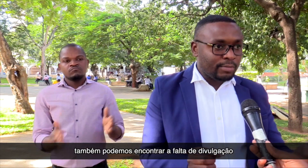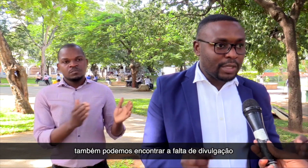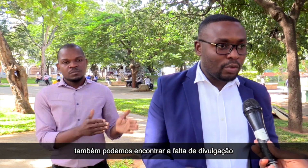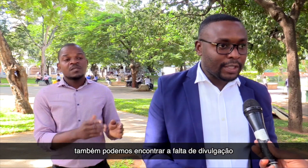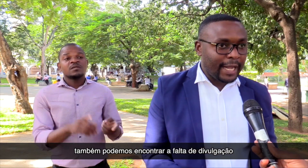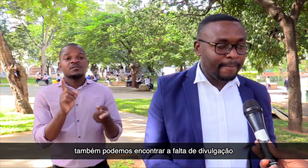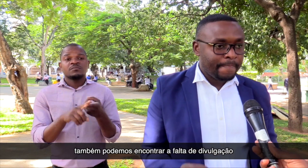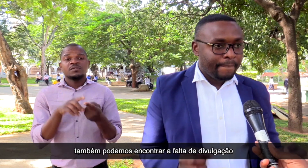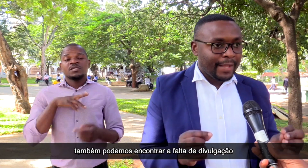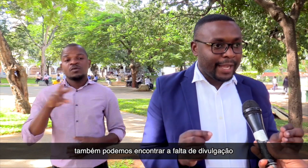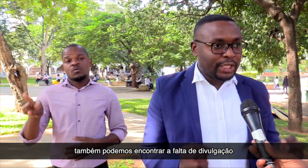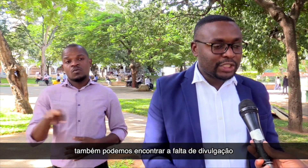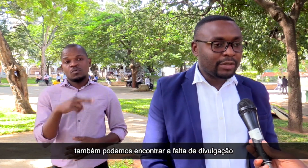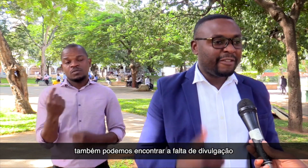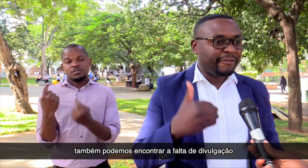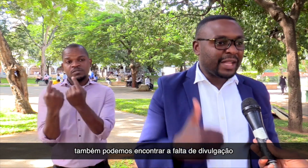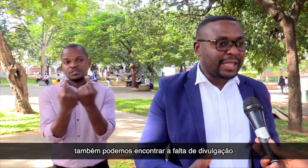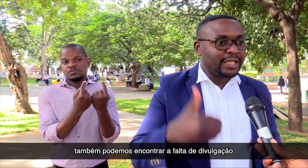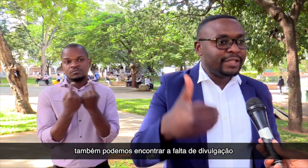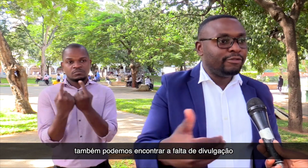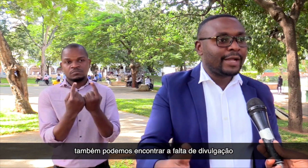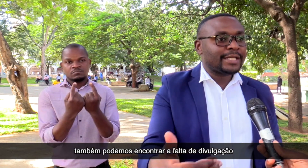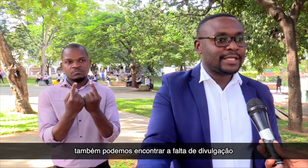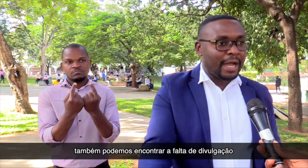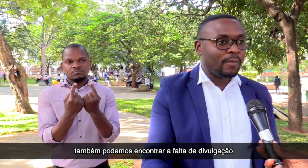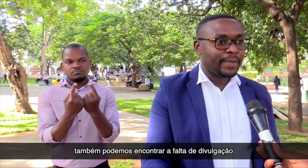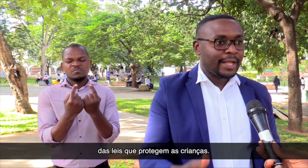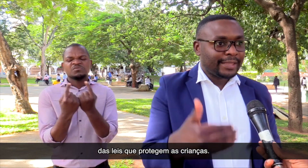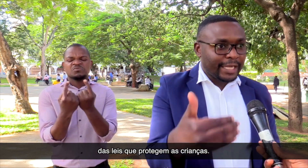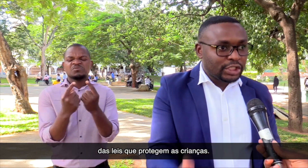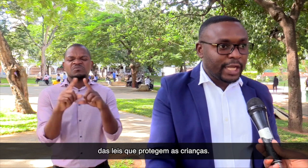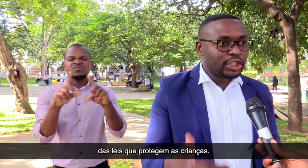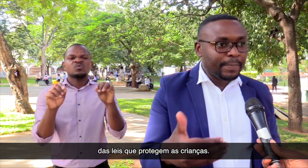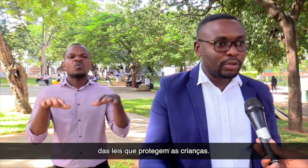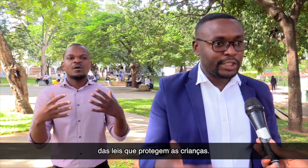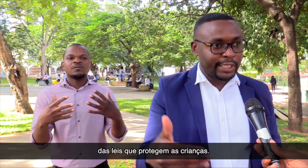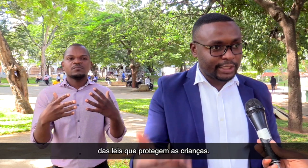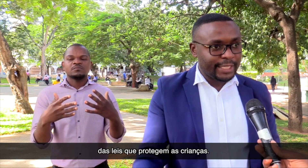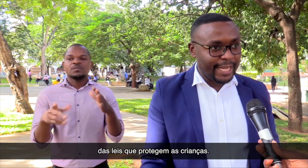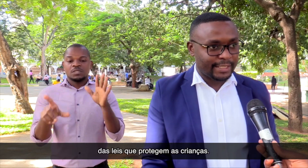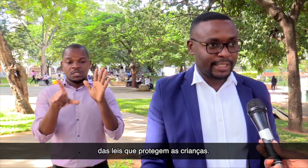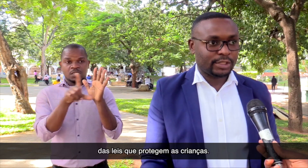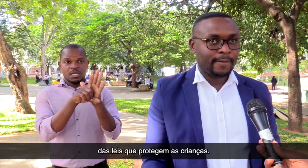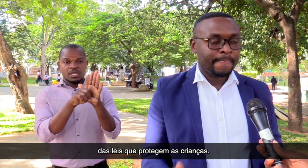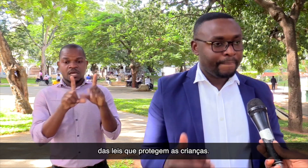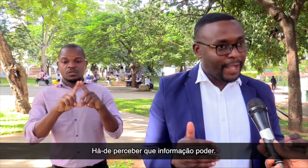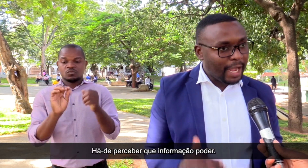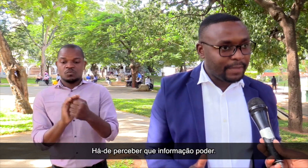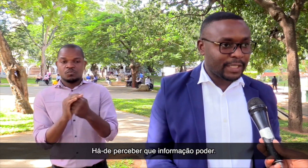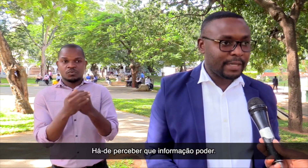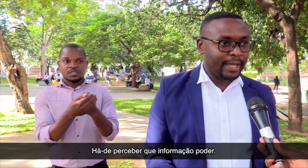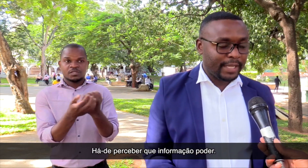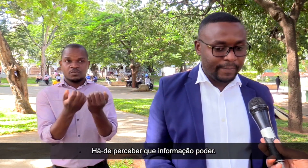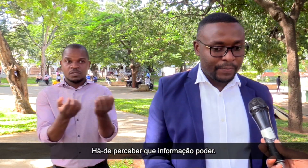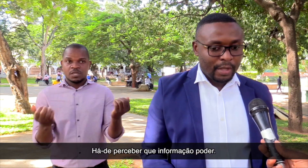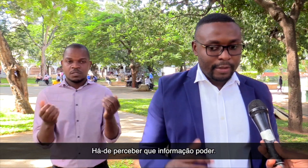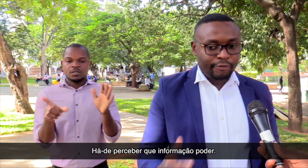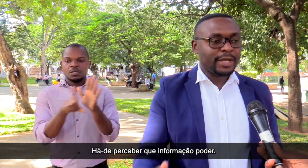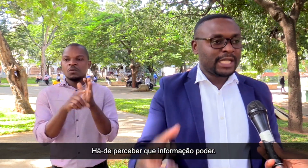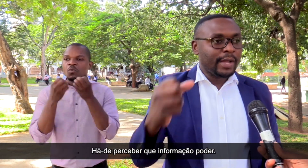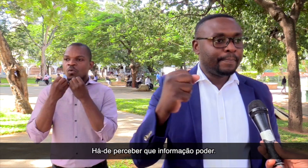também podemos encontrar a questão da falta de divulgação das leis que protegem as crianças. Há de perceber